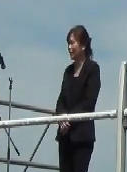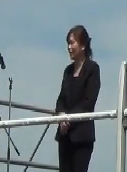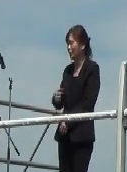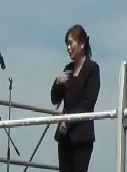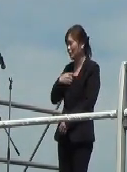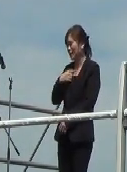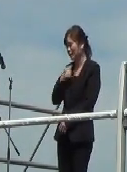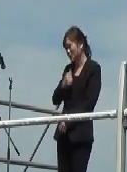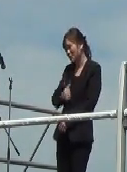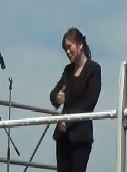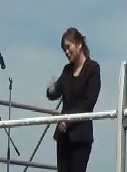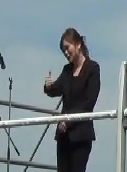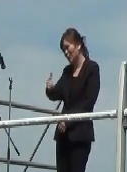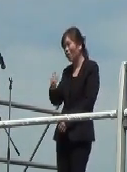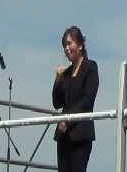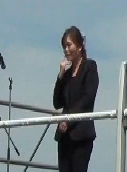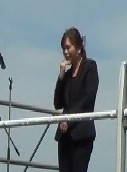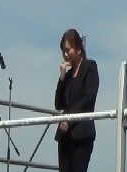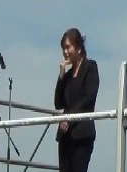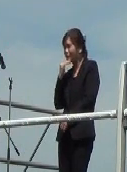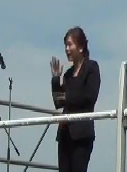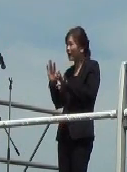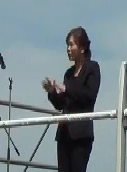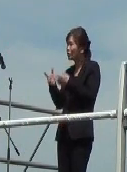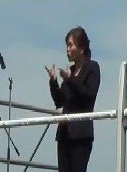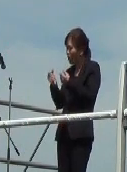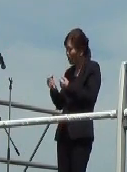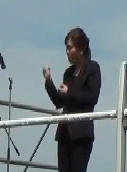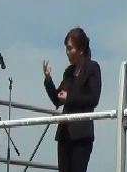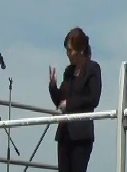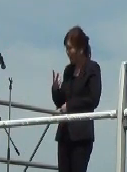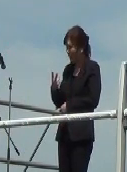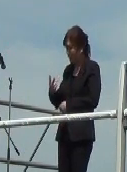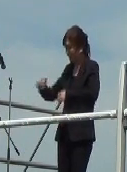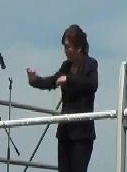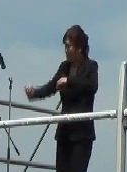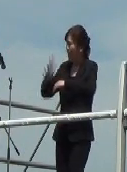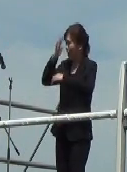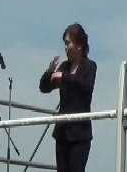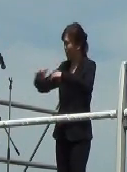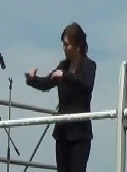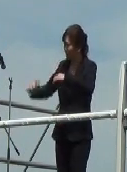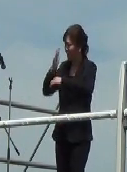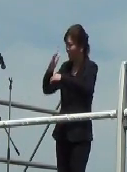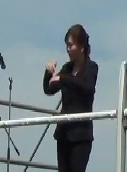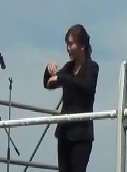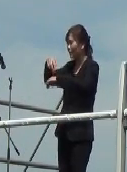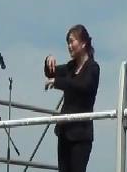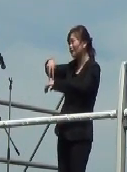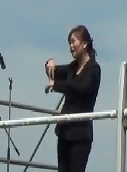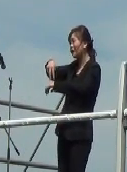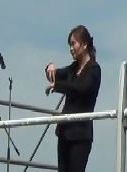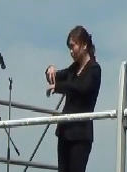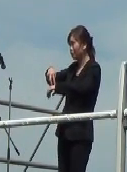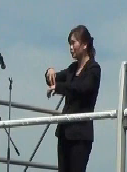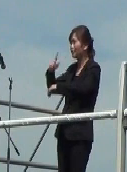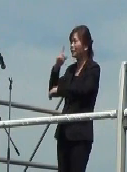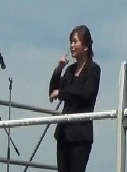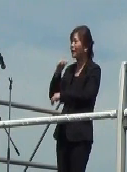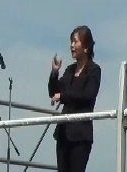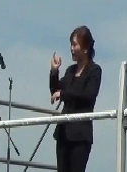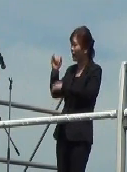を待ちて今日もまた怒涛砕くるこの岩壁に立つ母の姿